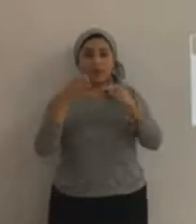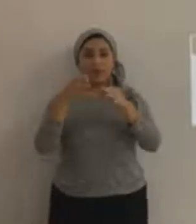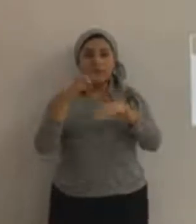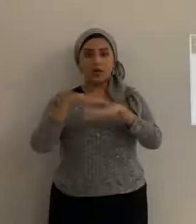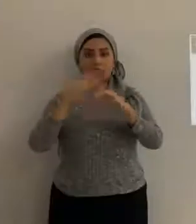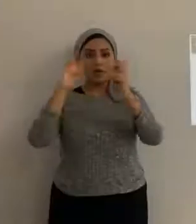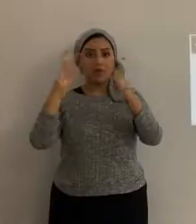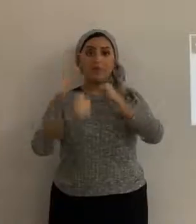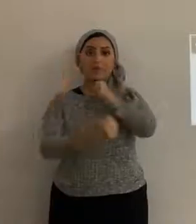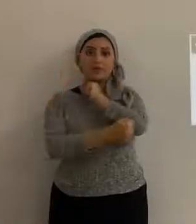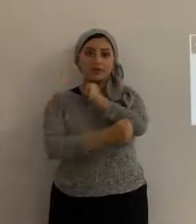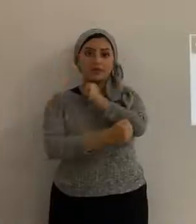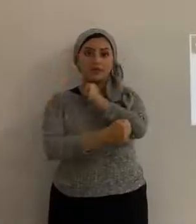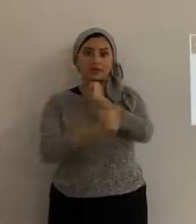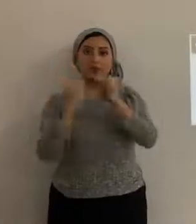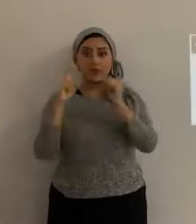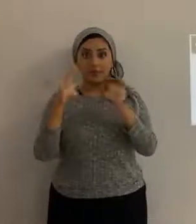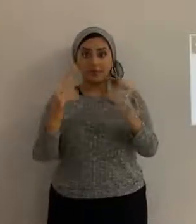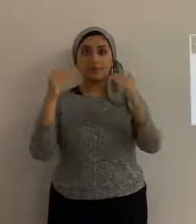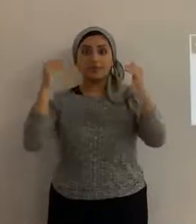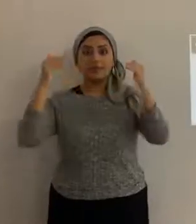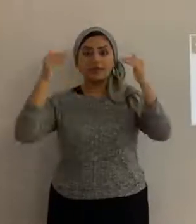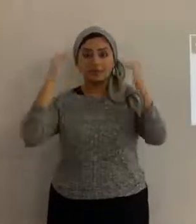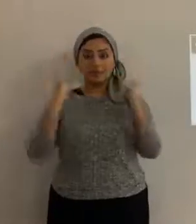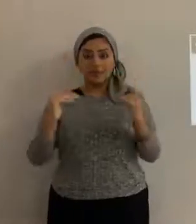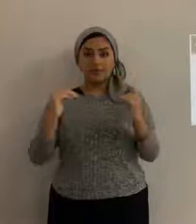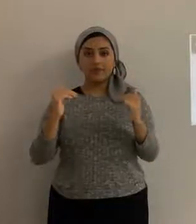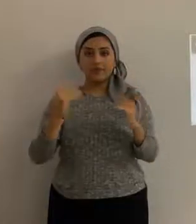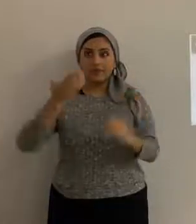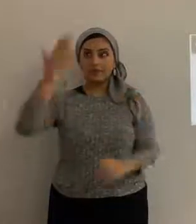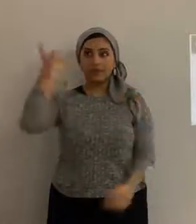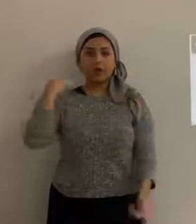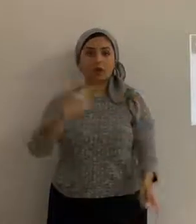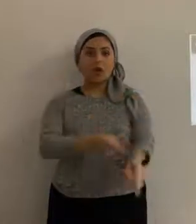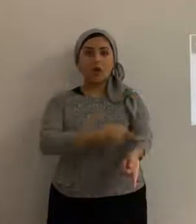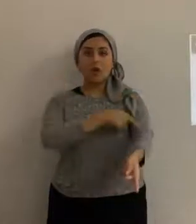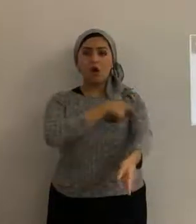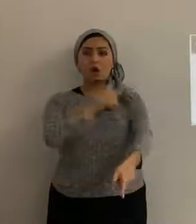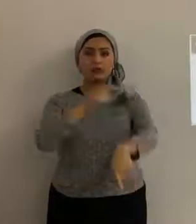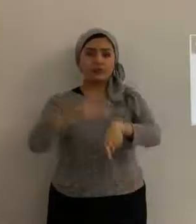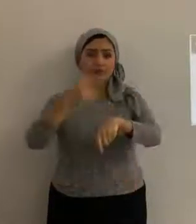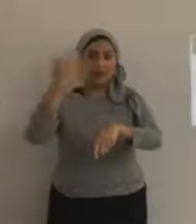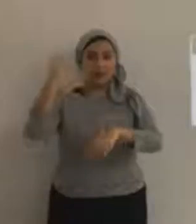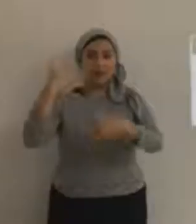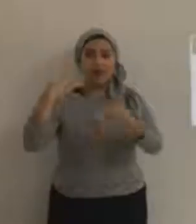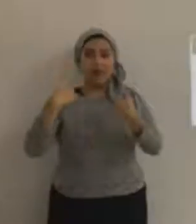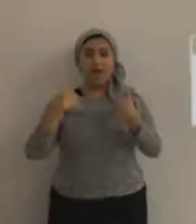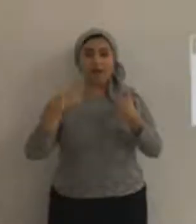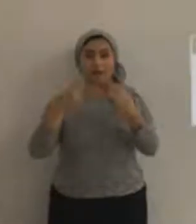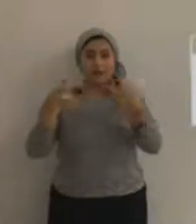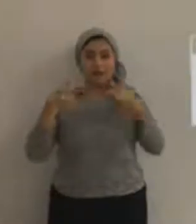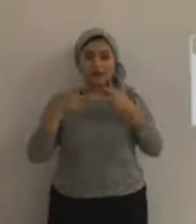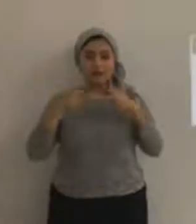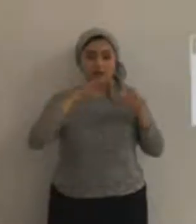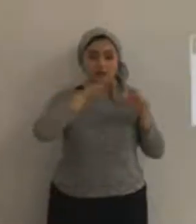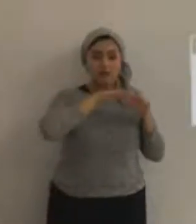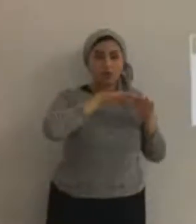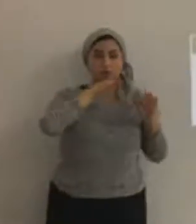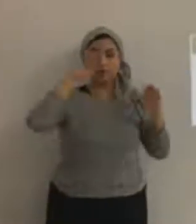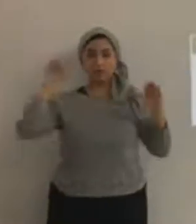Pesaj. Bueno, ahora, hace mucho tiempo había un puente acá, miren, un puente acá,